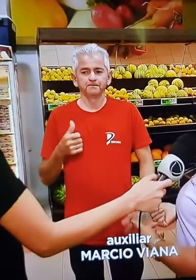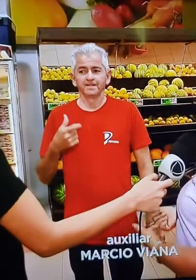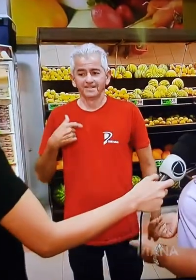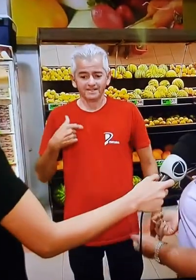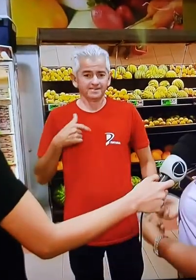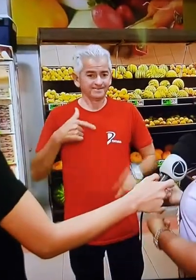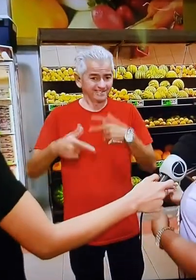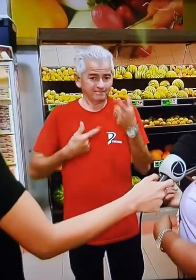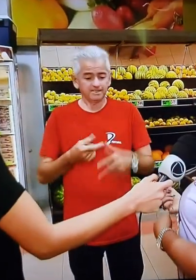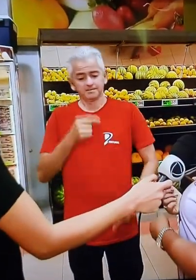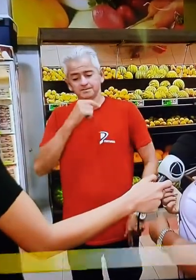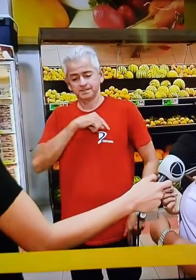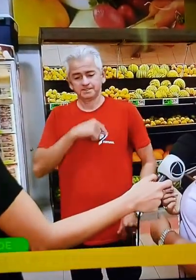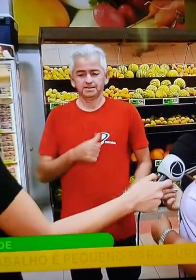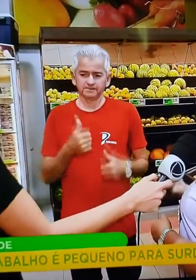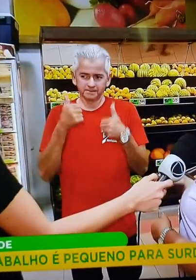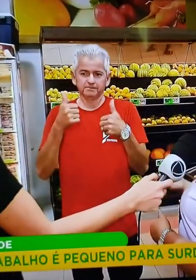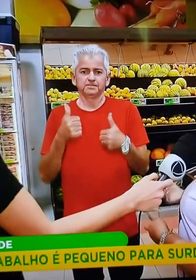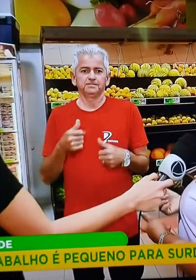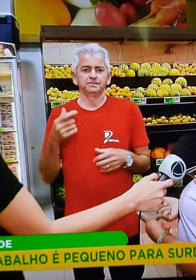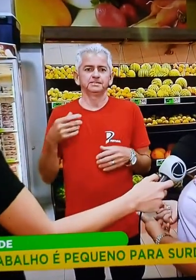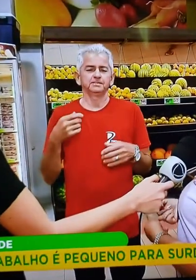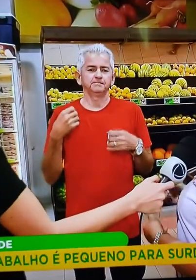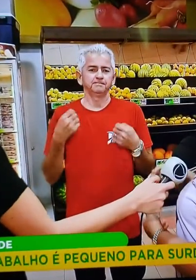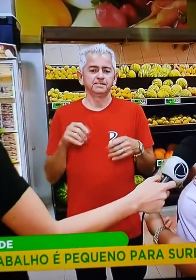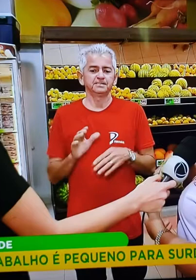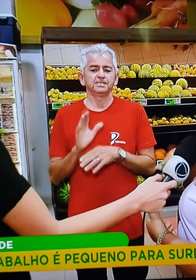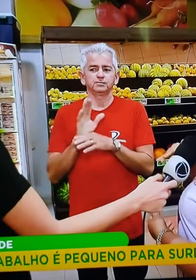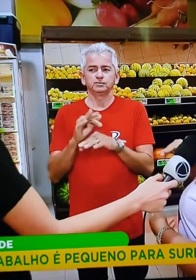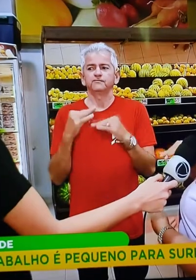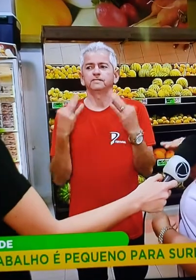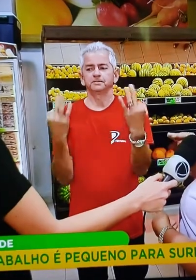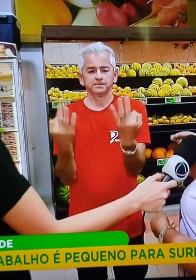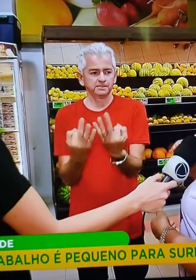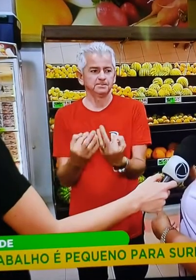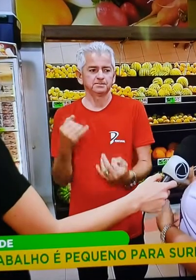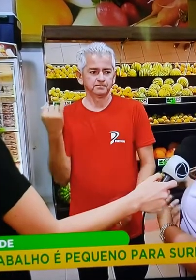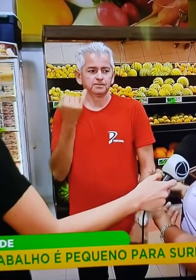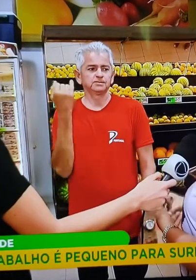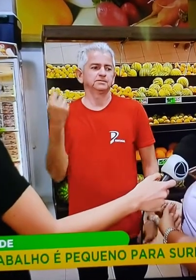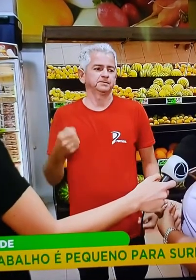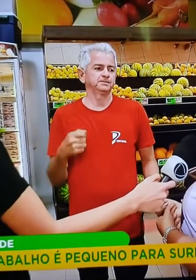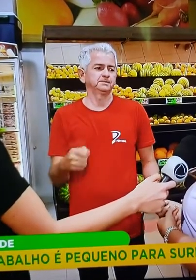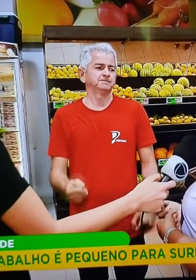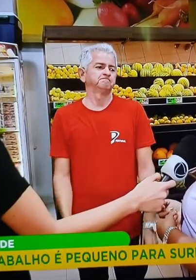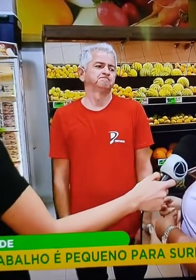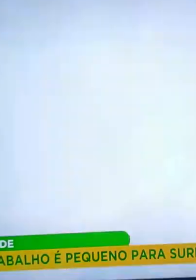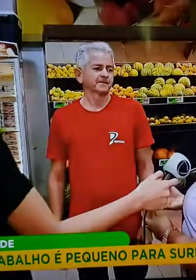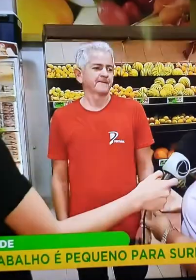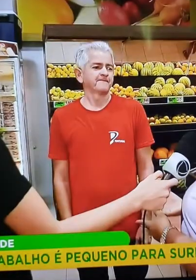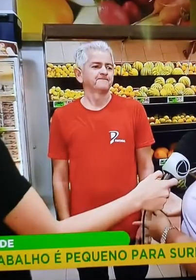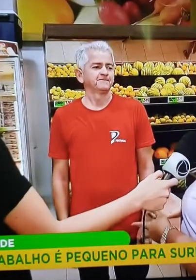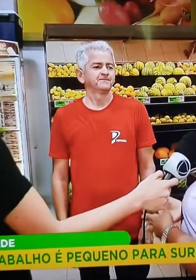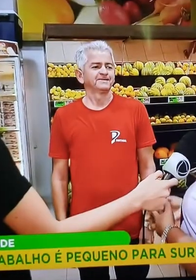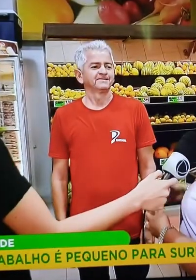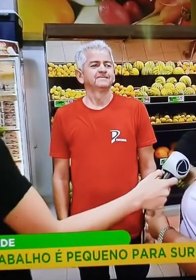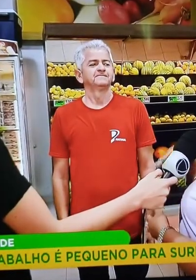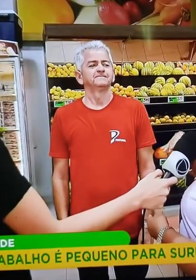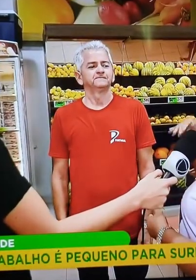sustento para a família dele, o dinheiro para sustentar toda a família dele. E a filha dele, que tem